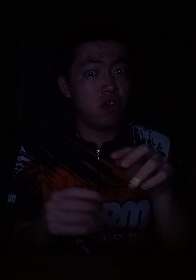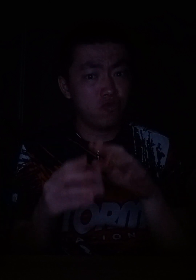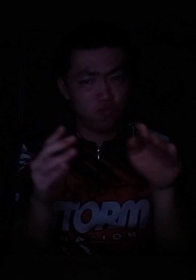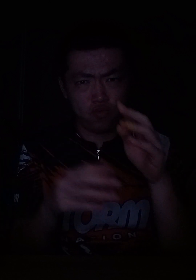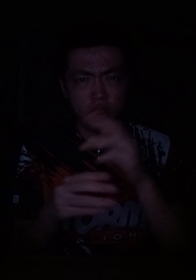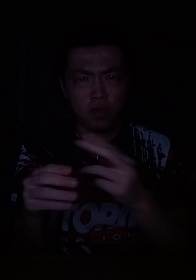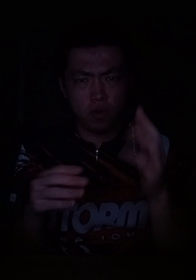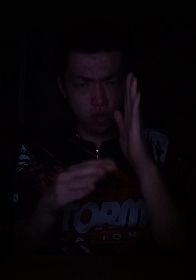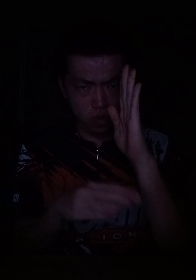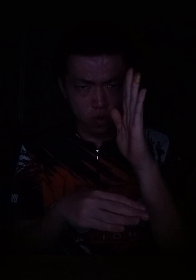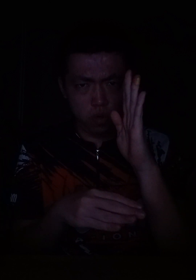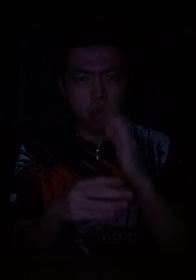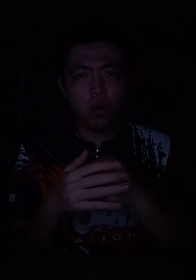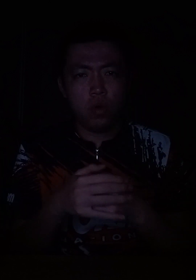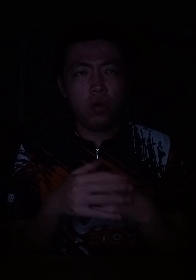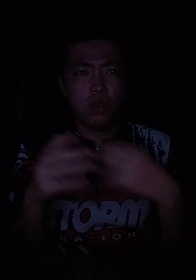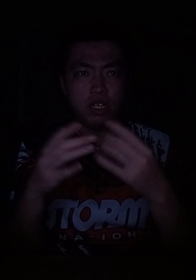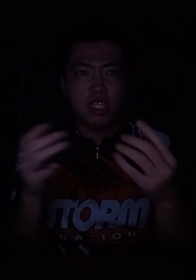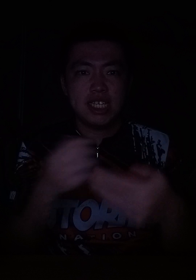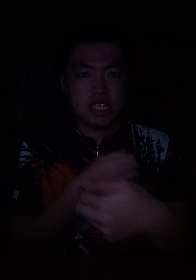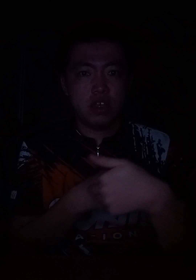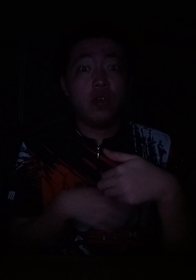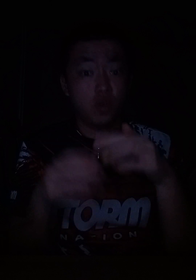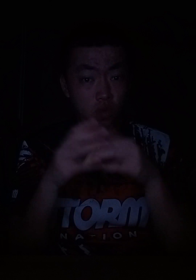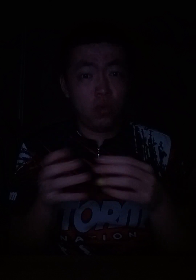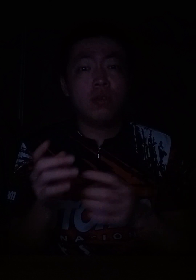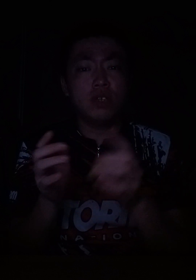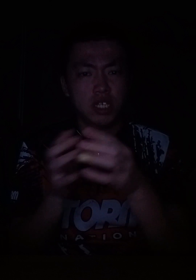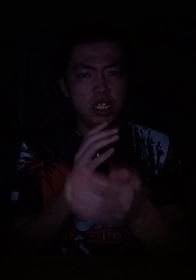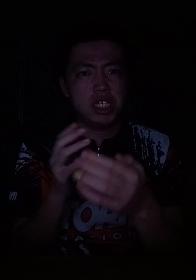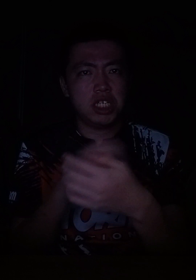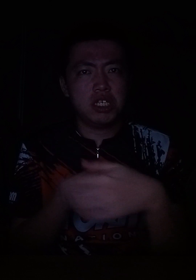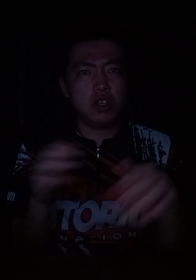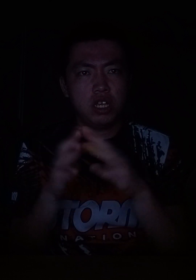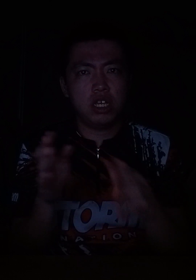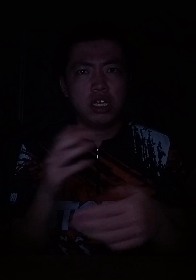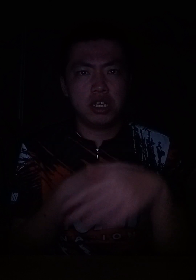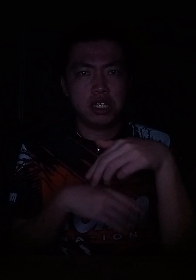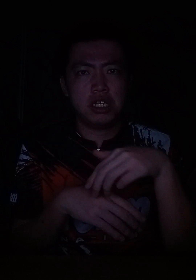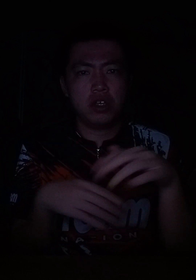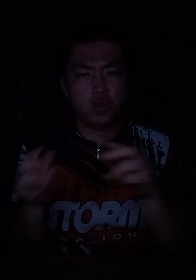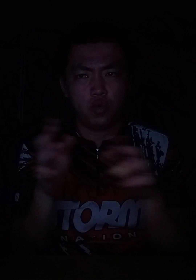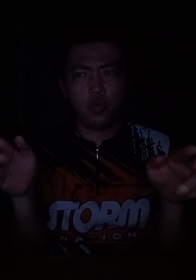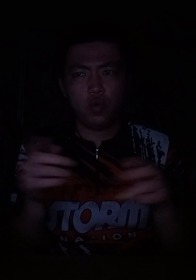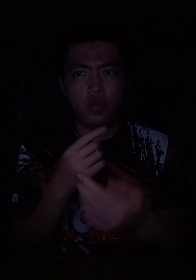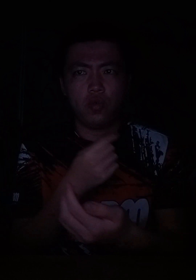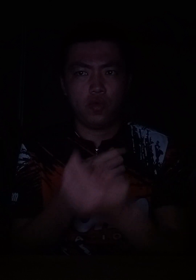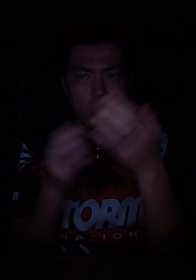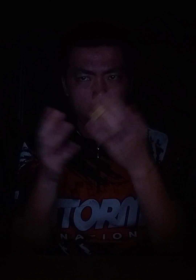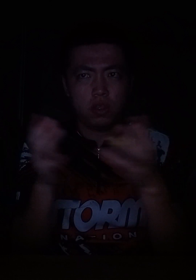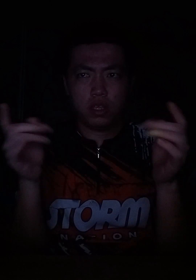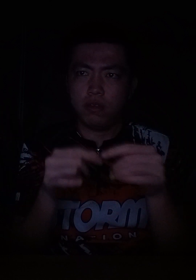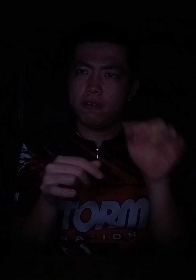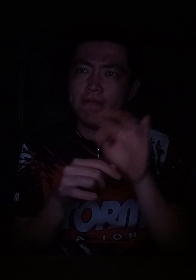위해 멈춰섰고 이어 지하철 1호선과 KTX 일반 열차 등이 선로를 조정하면서 연쇄적으로